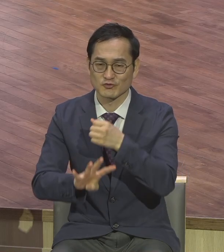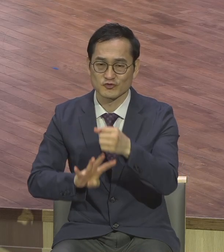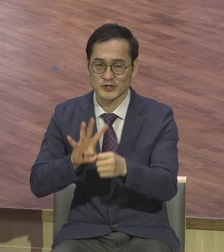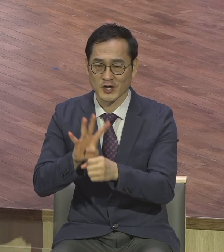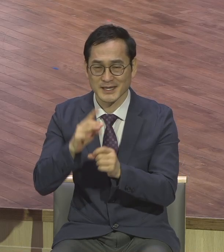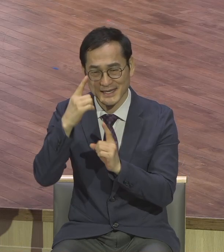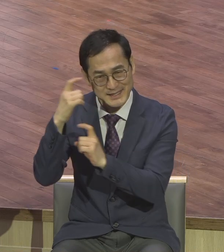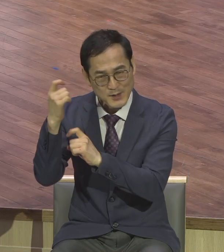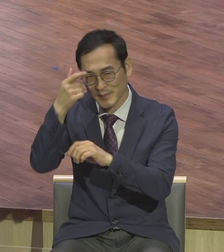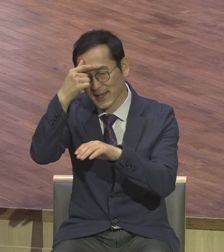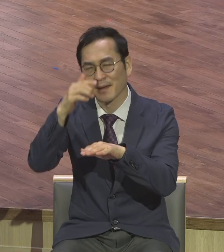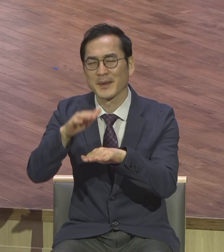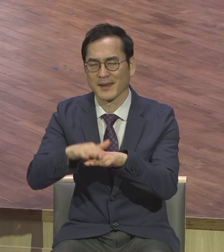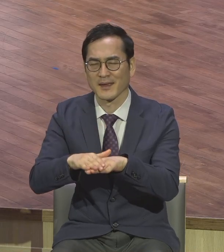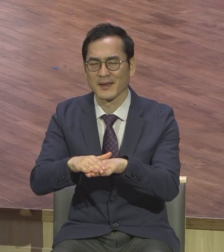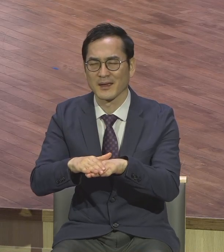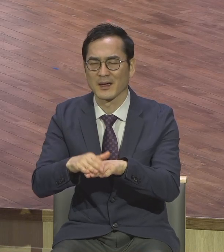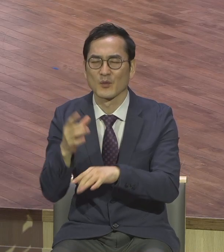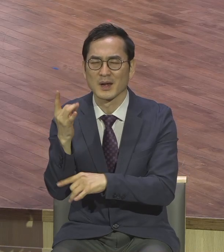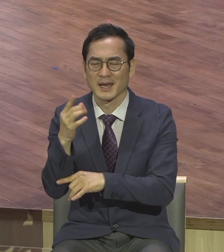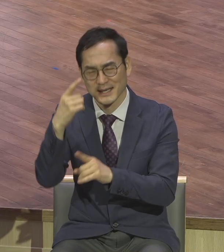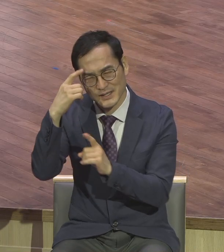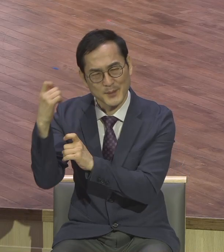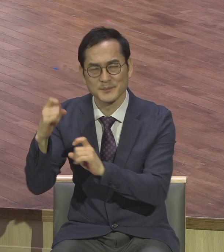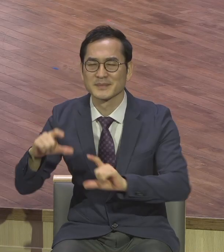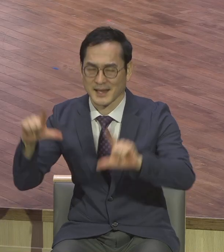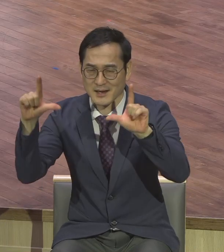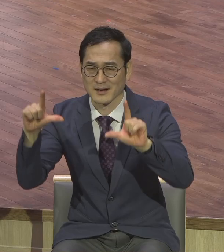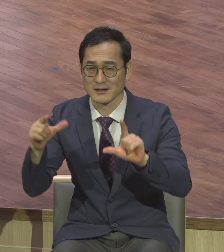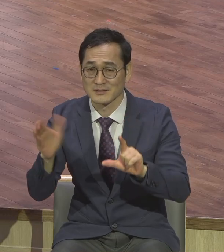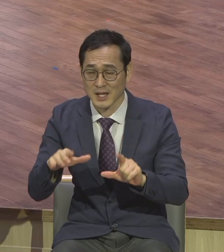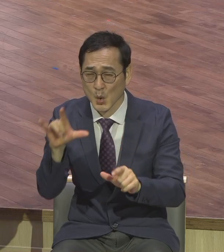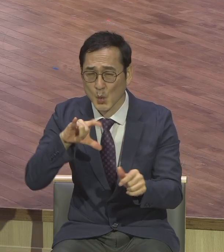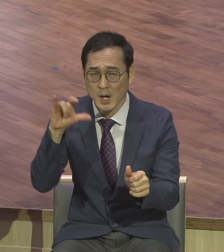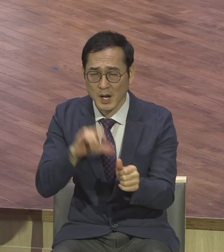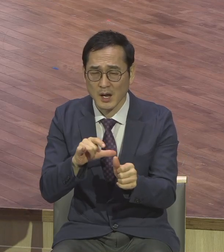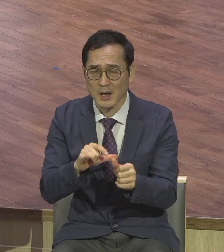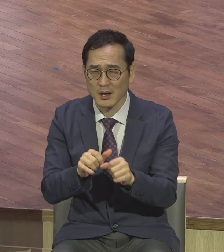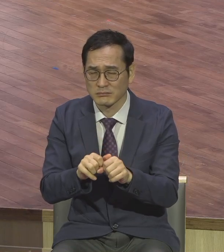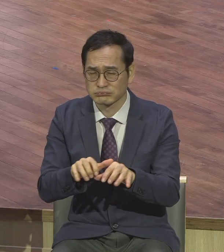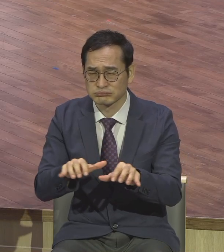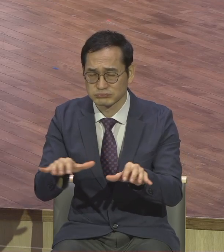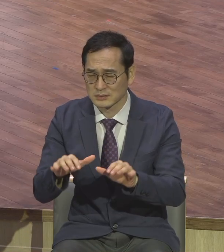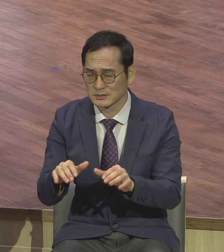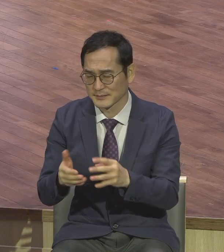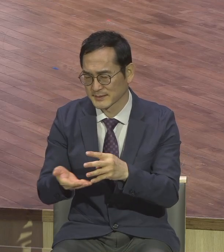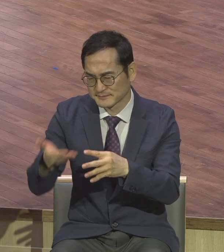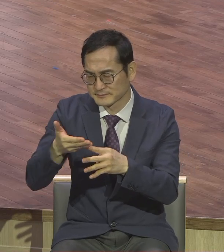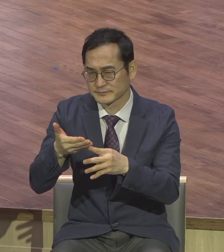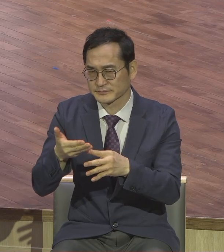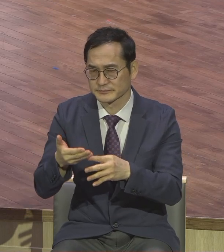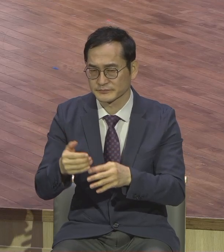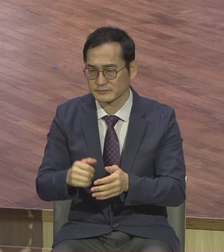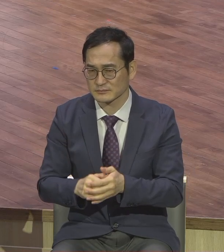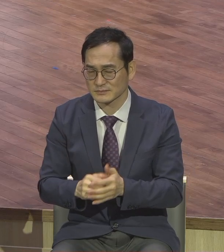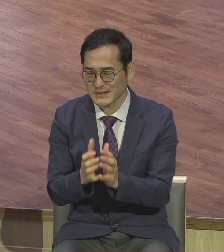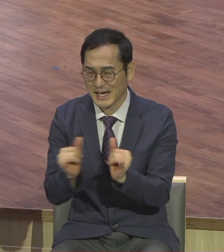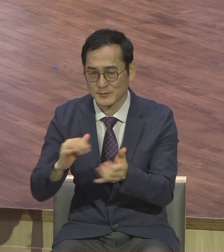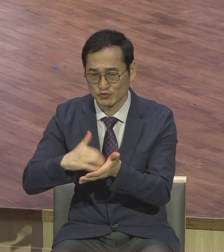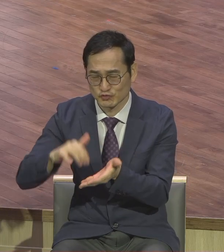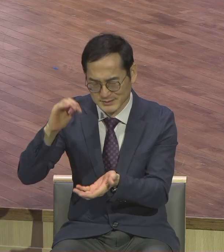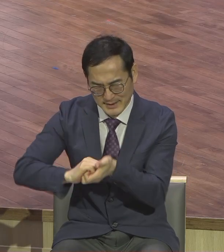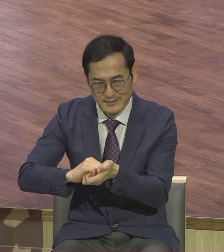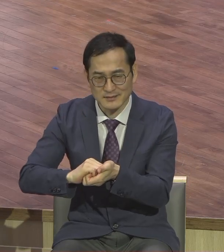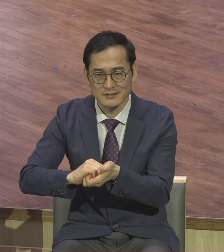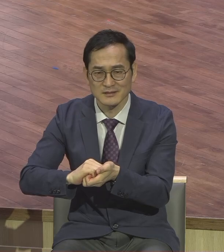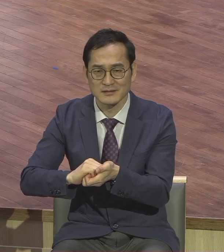주일이어야 합니다. 그런데 코로나19로 인해 가지고 이 방역 조치 때문에 많은 인원들이 참여할 수가